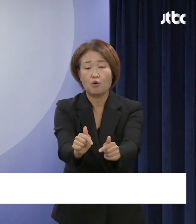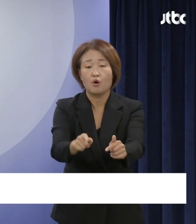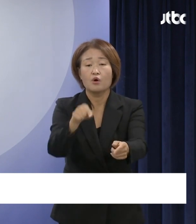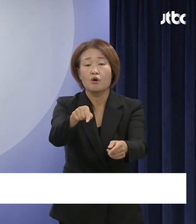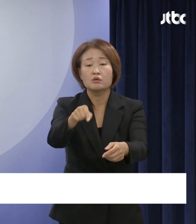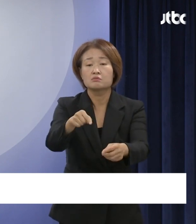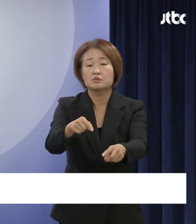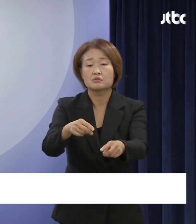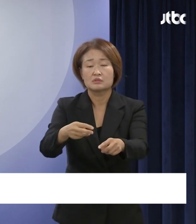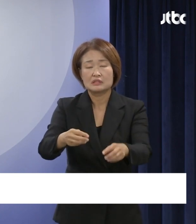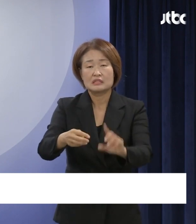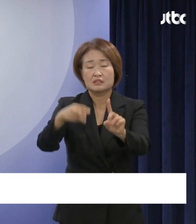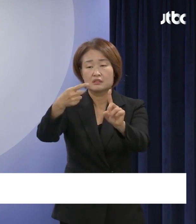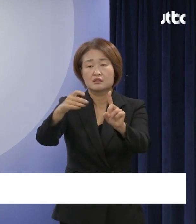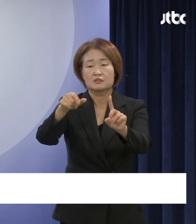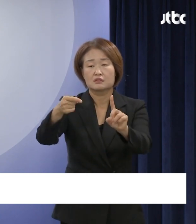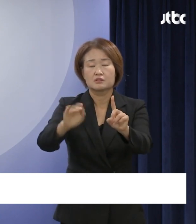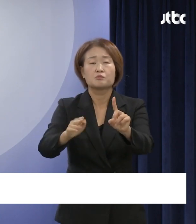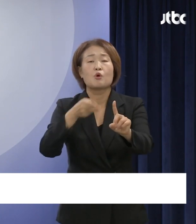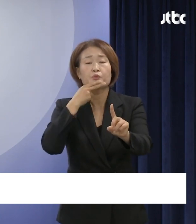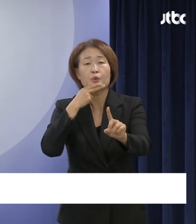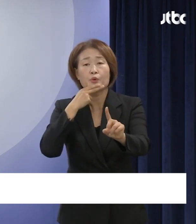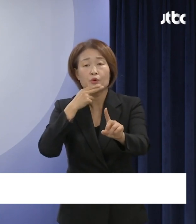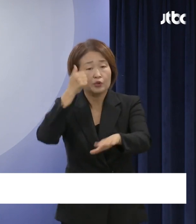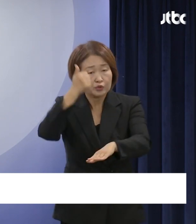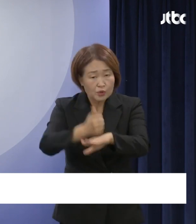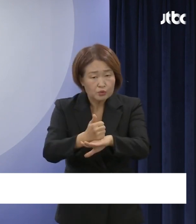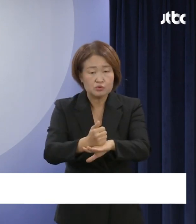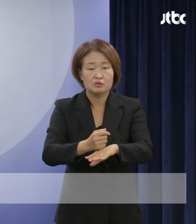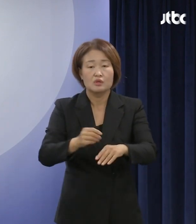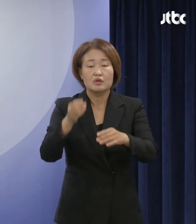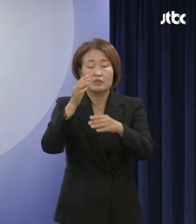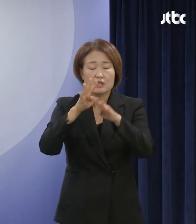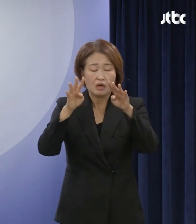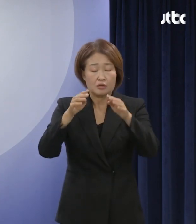소인수 과목의 경우에는 내신에서 불리해지기